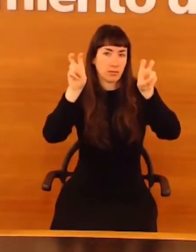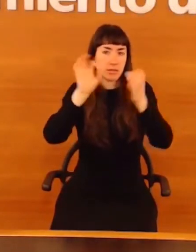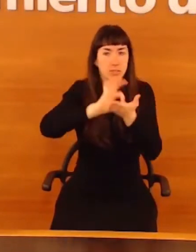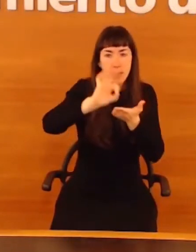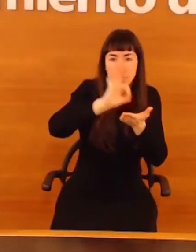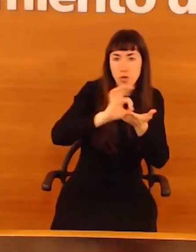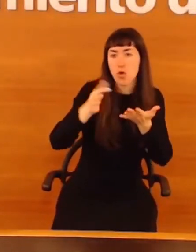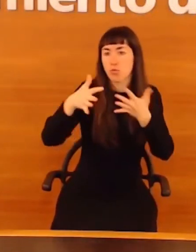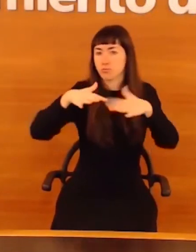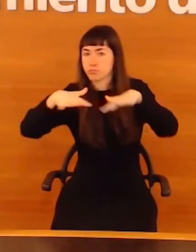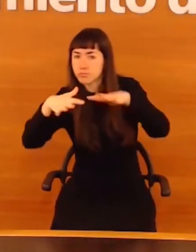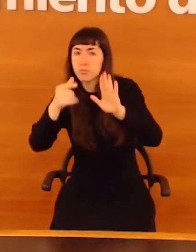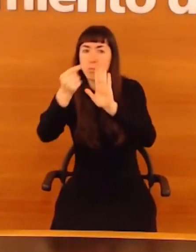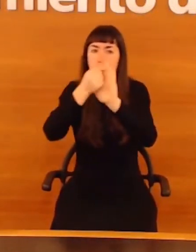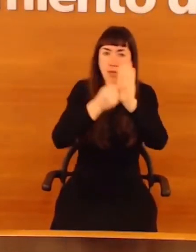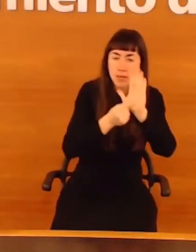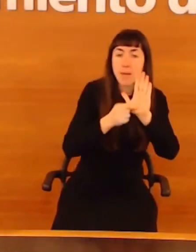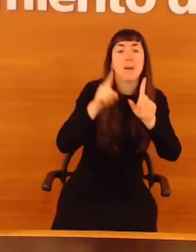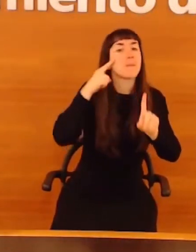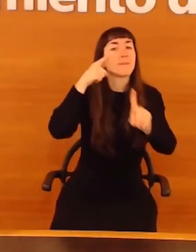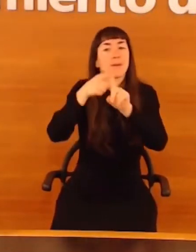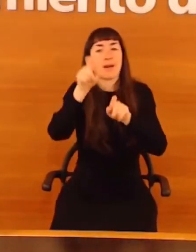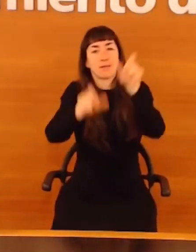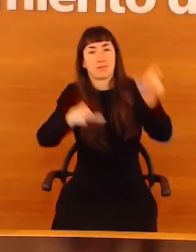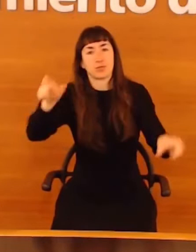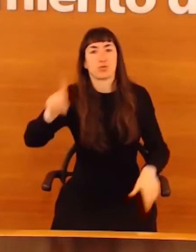la web también para las personas sordas.